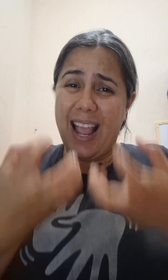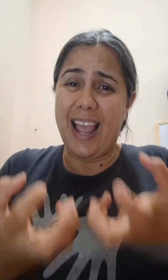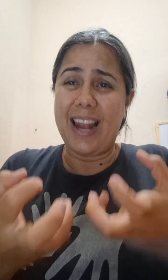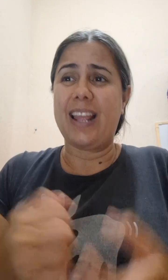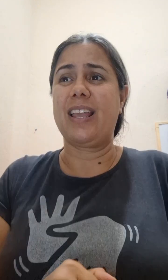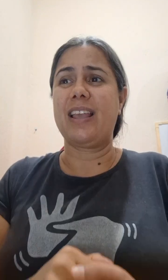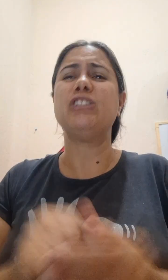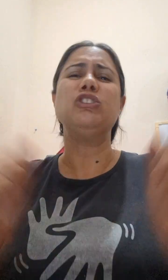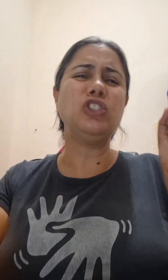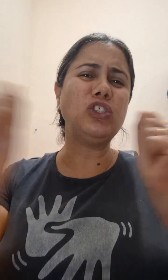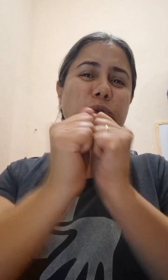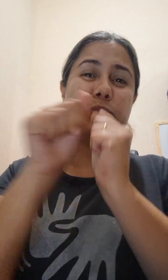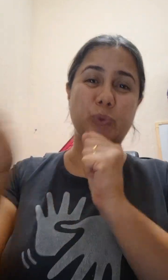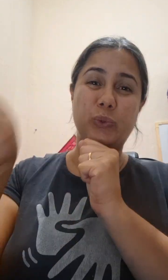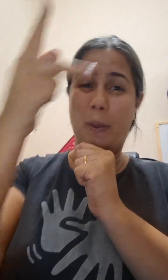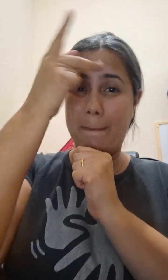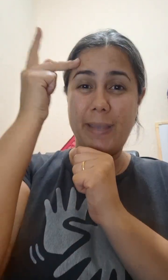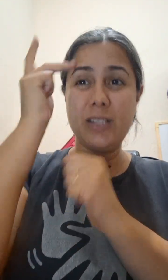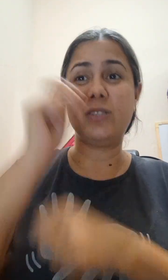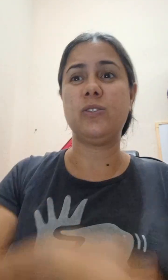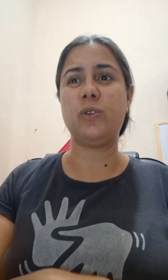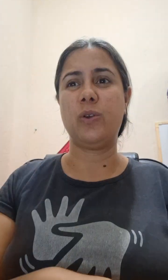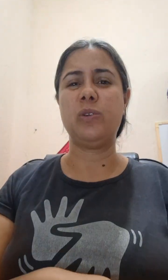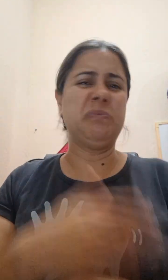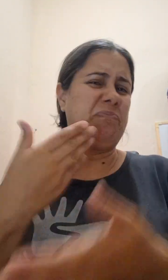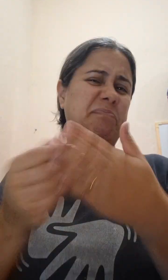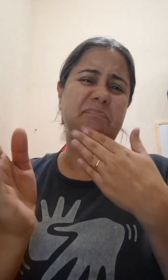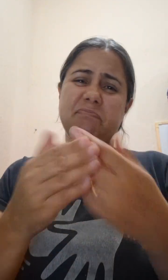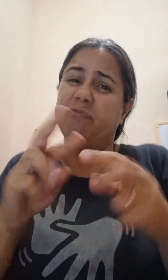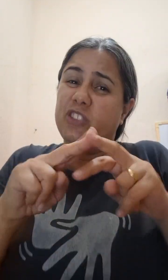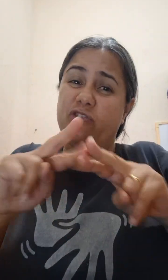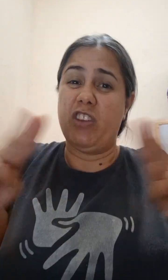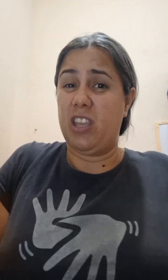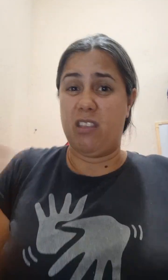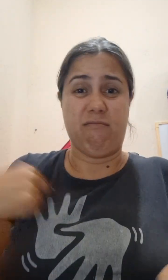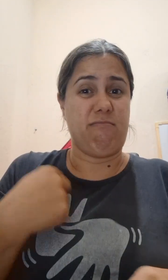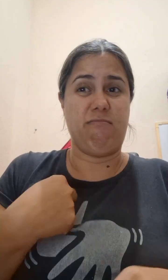não. Mas é querer ficar junto com essa pessoa.